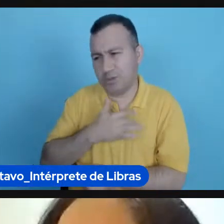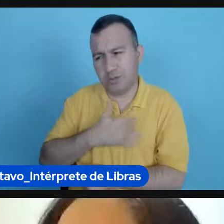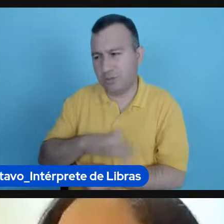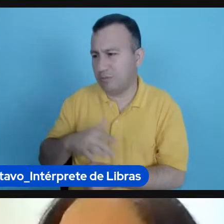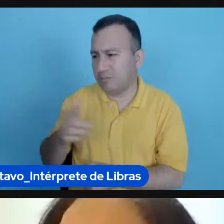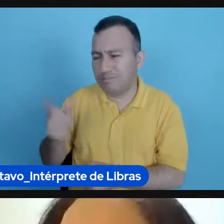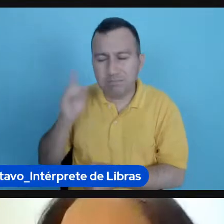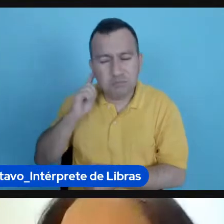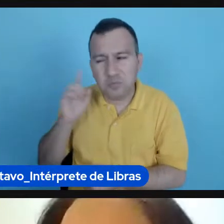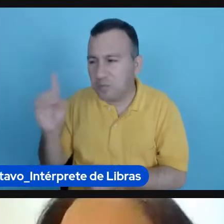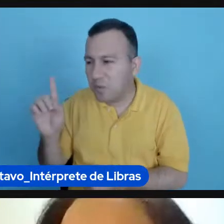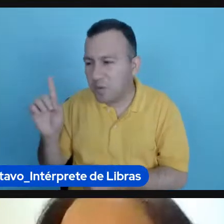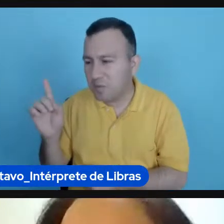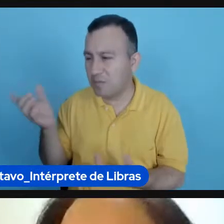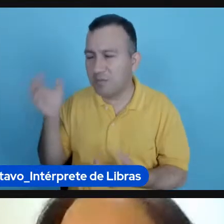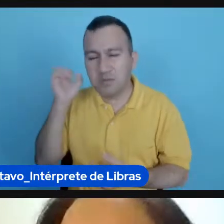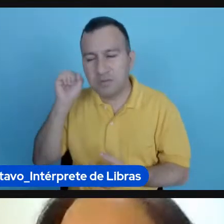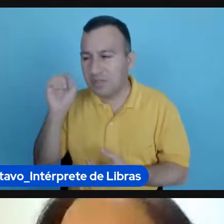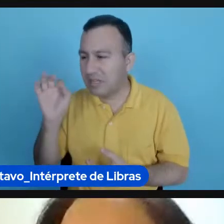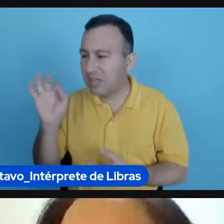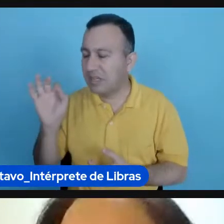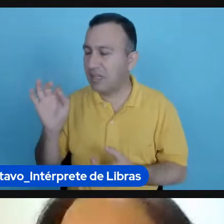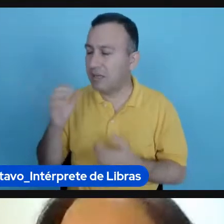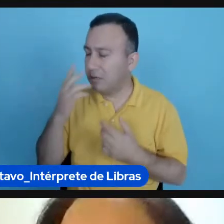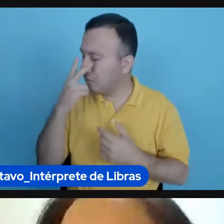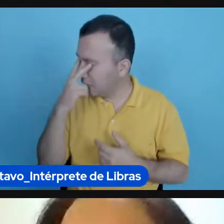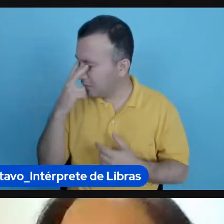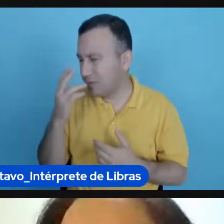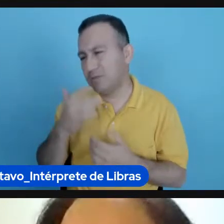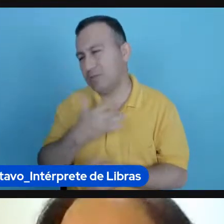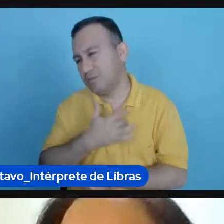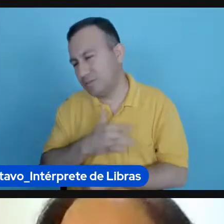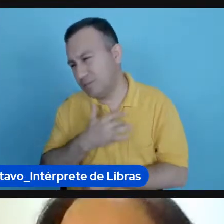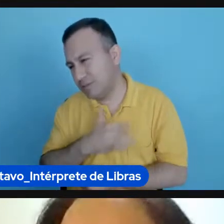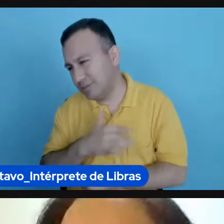também, né, a visão de